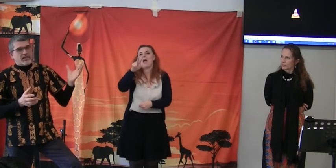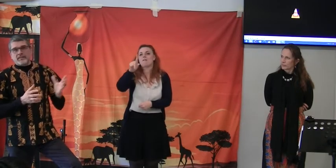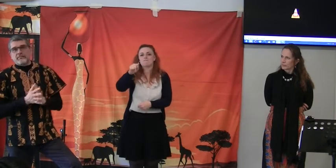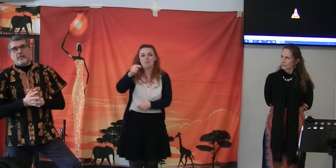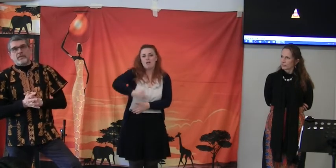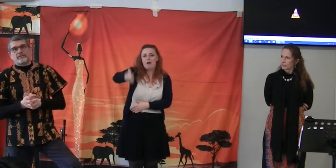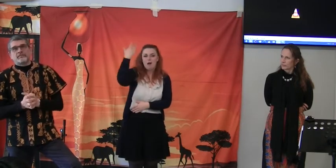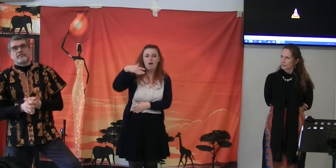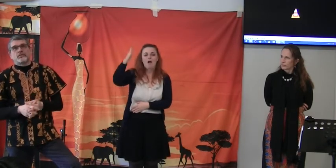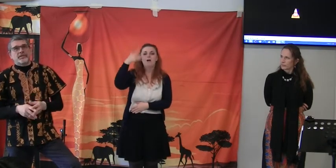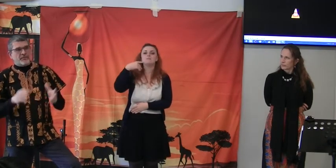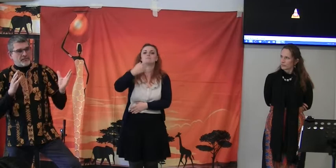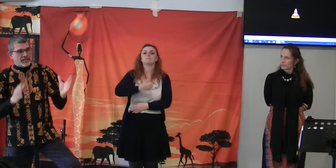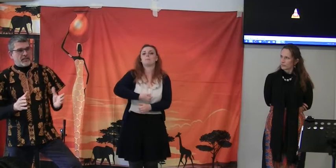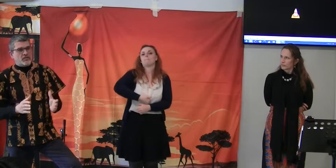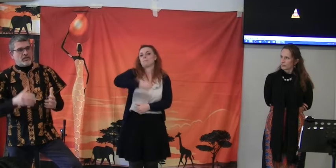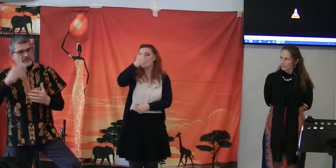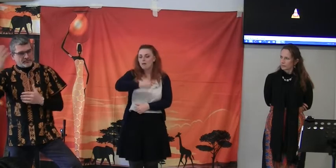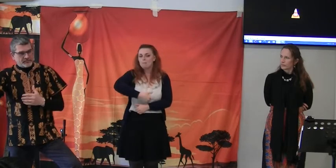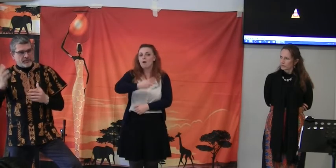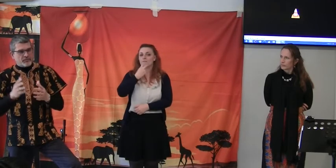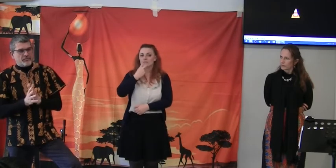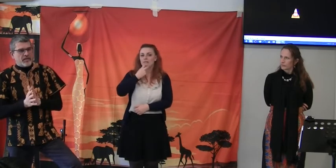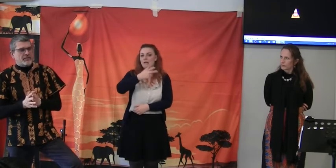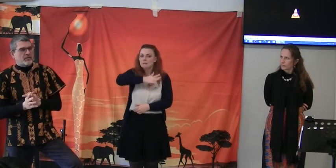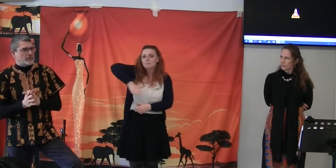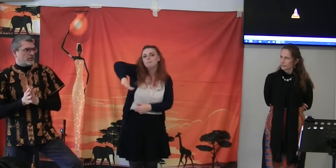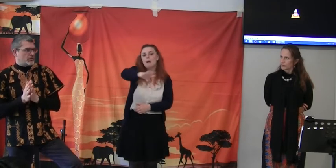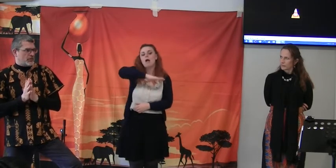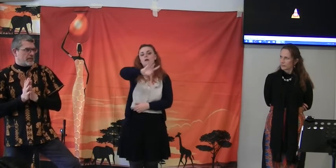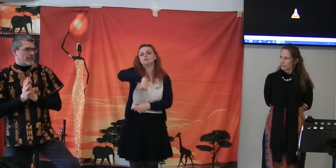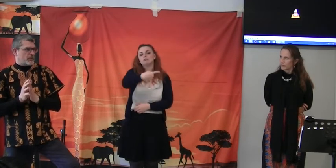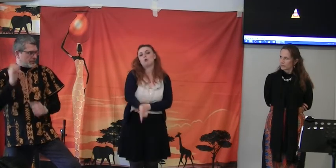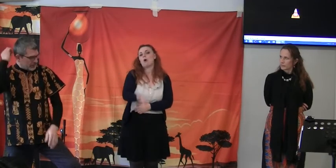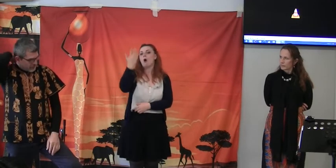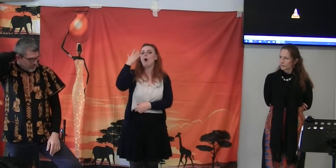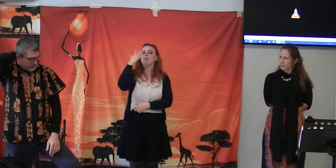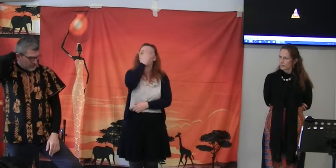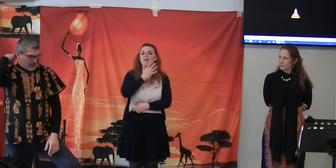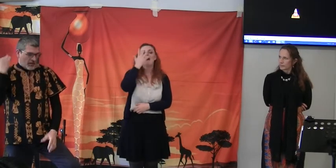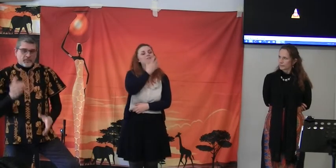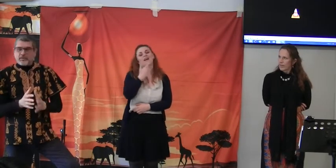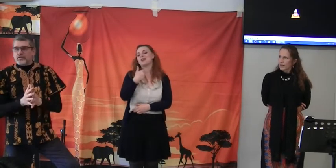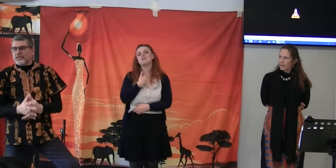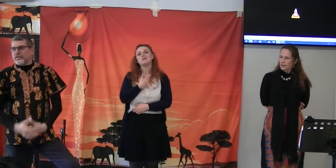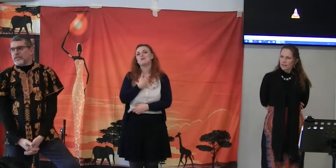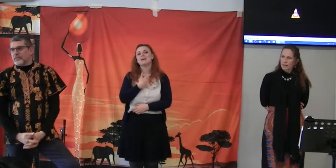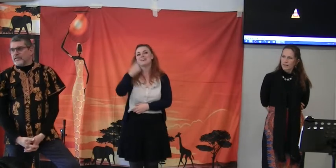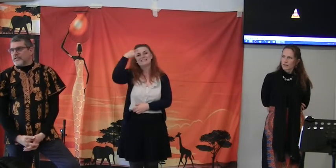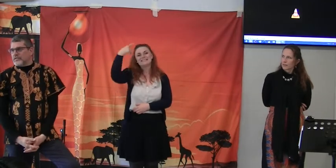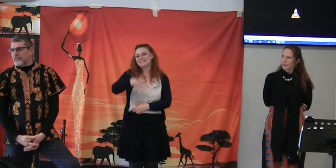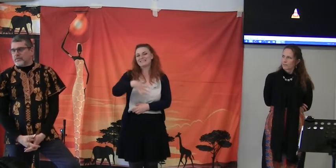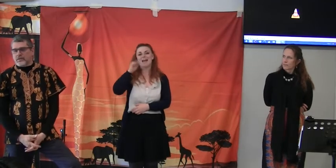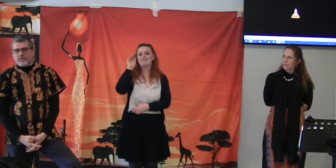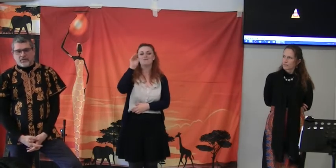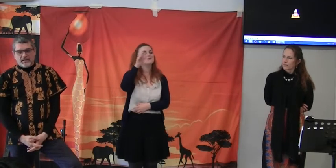in Africa, in Zimbabwe, Lui sarà fedele ancora nei prossimi anni fin quando Lui non torna, e siamo convinti di questo. Amen. Per cui noi vogliamo